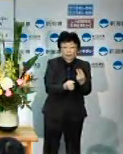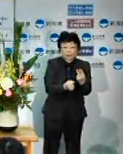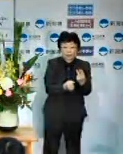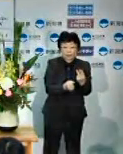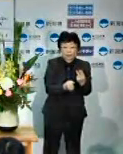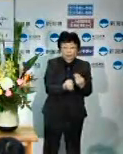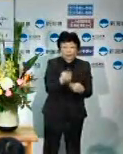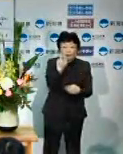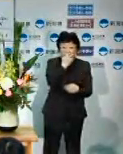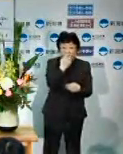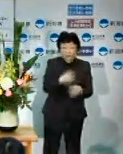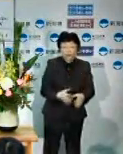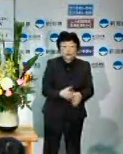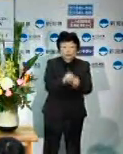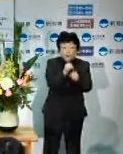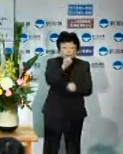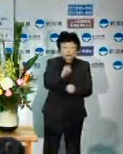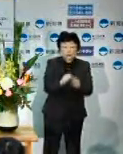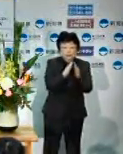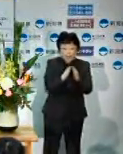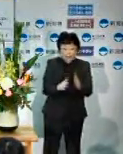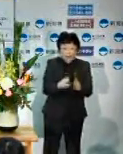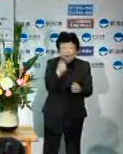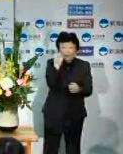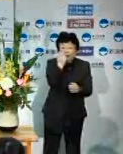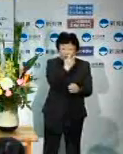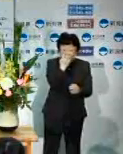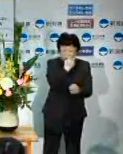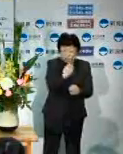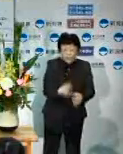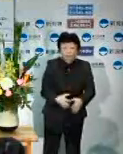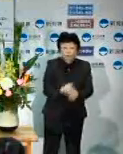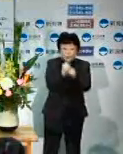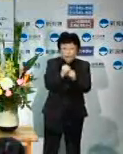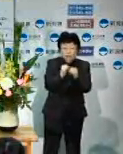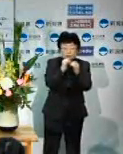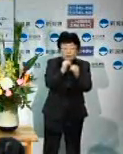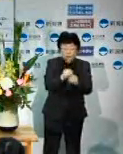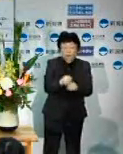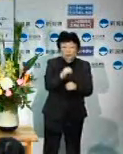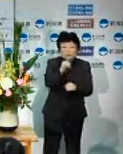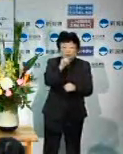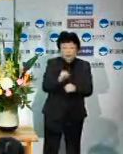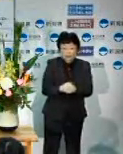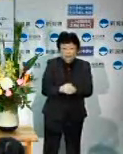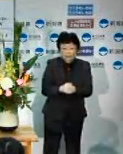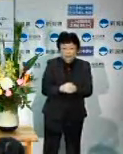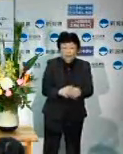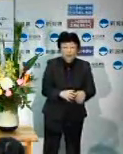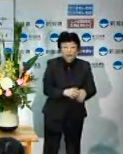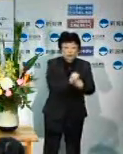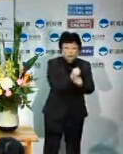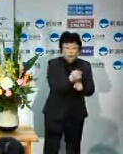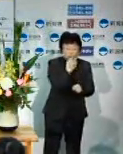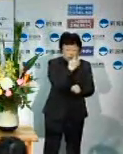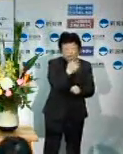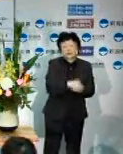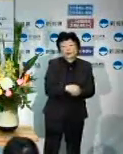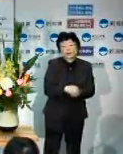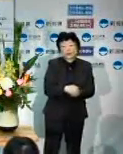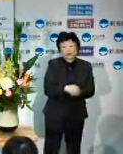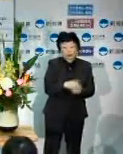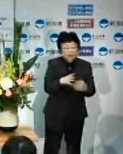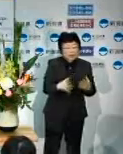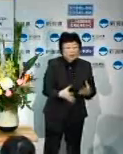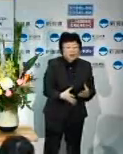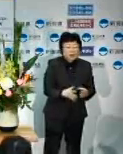称が検証総括委員会なんですね。検証を総括する委員会なんです。総括検証ではありませんので、検証総